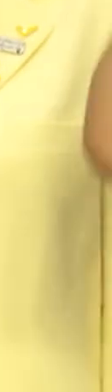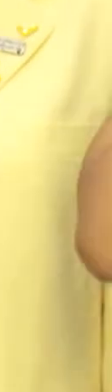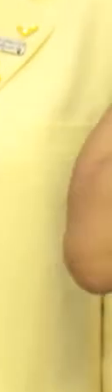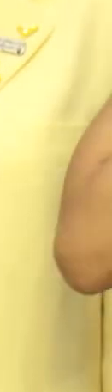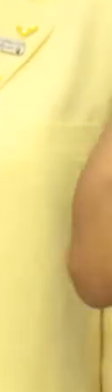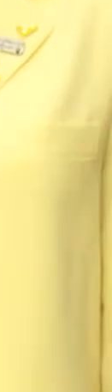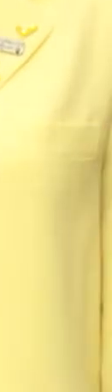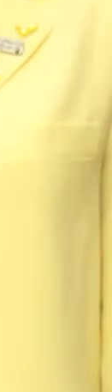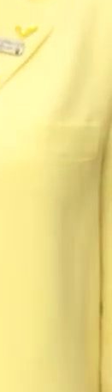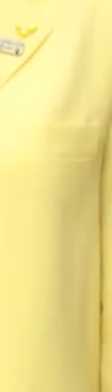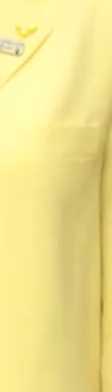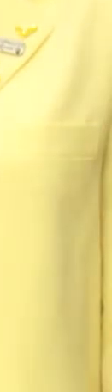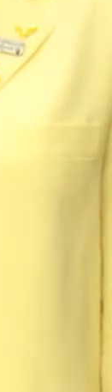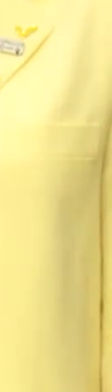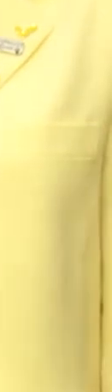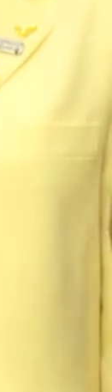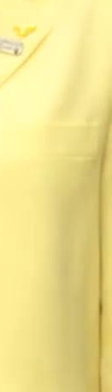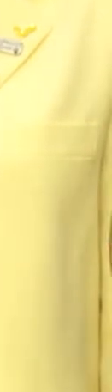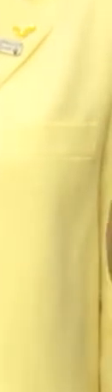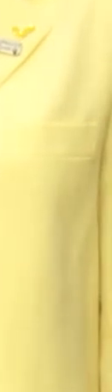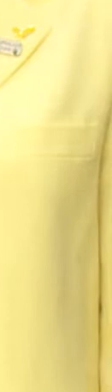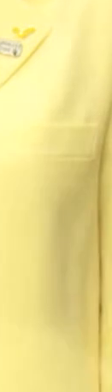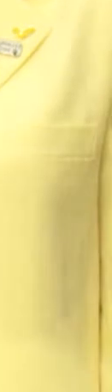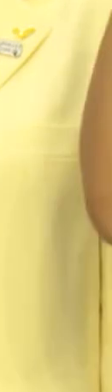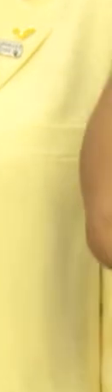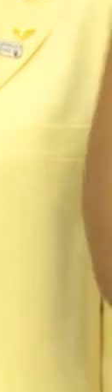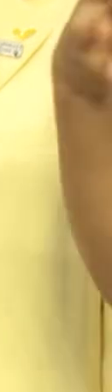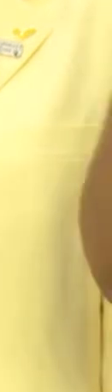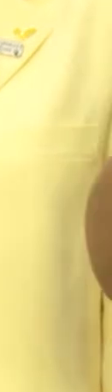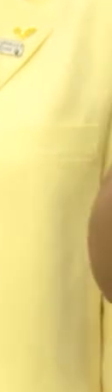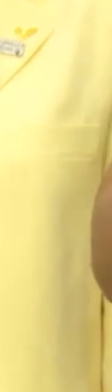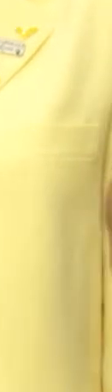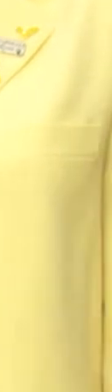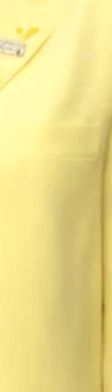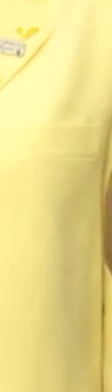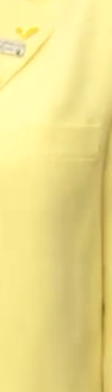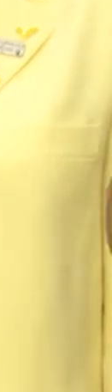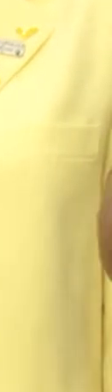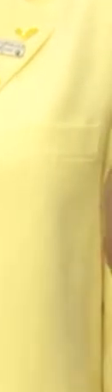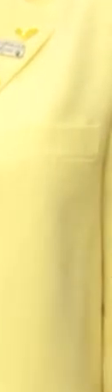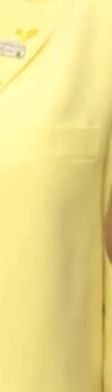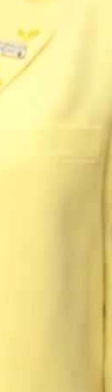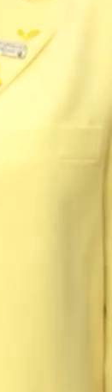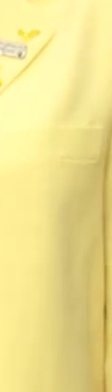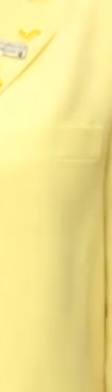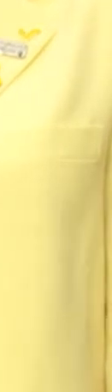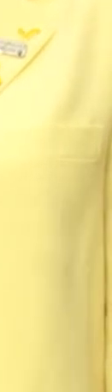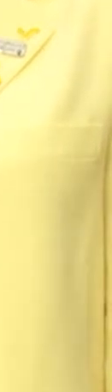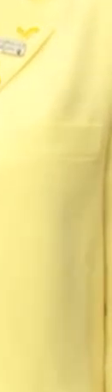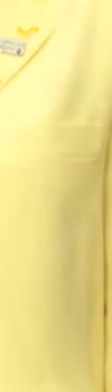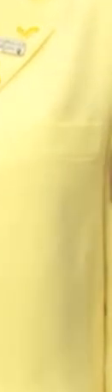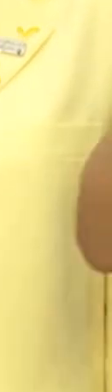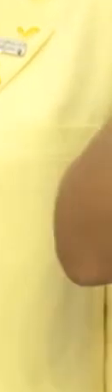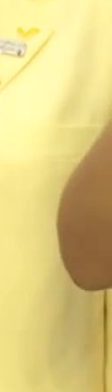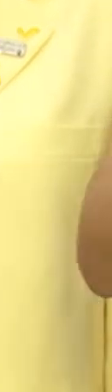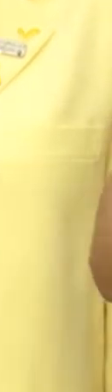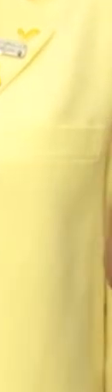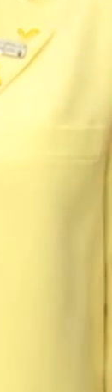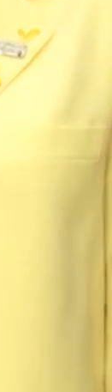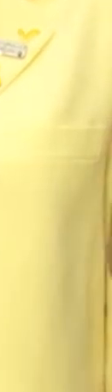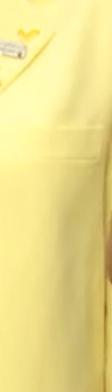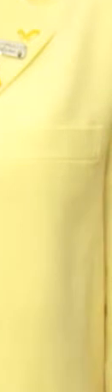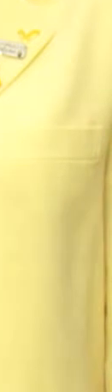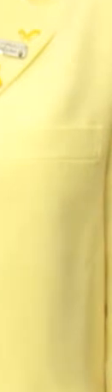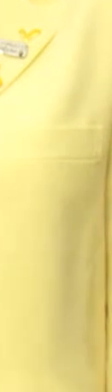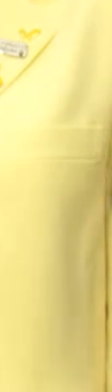존중과 연대를 통해 재난을 극복하며 얻은 방역 선진국이라는 명예를 인권 선진국으로 한 단계 더